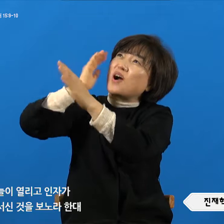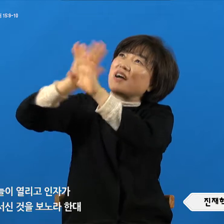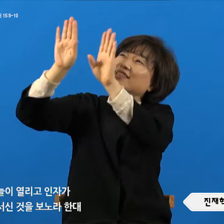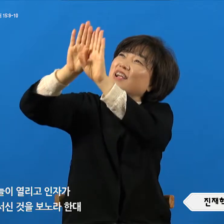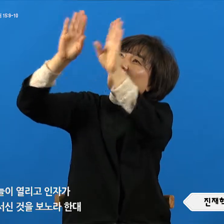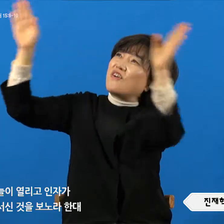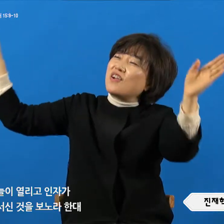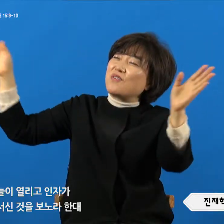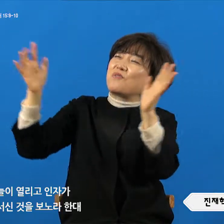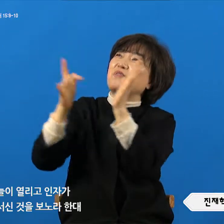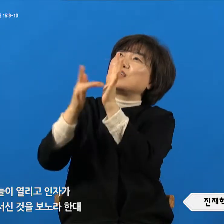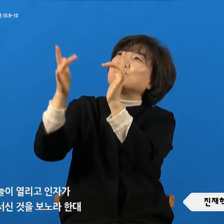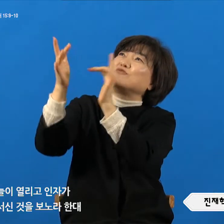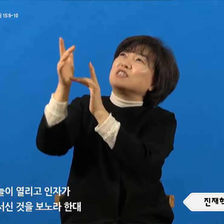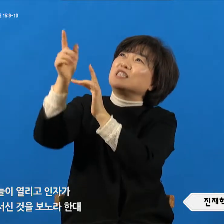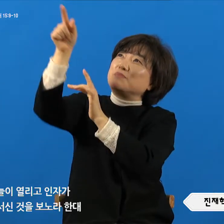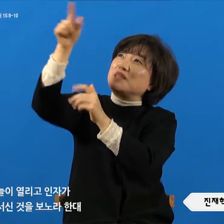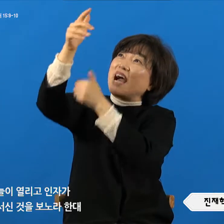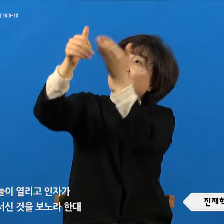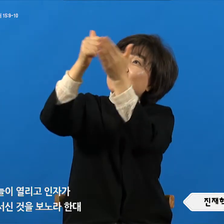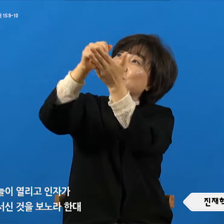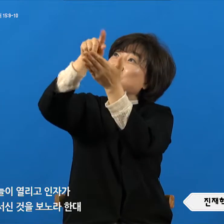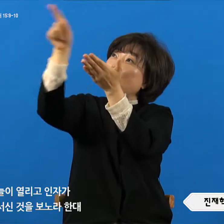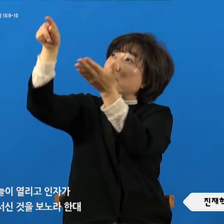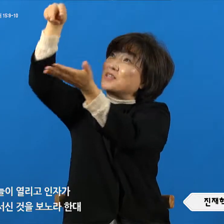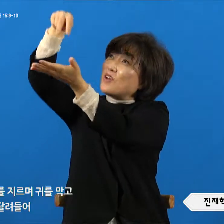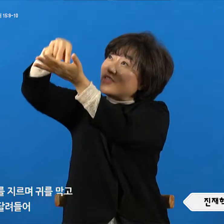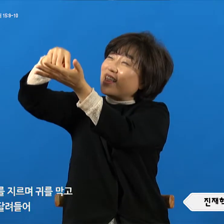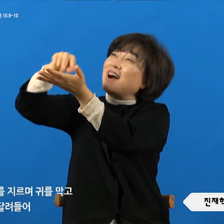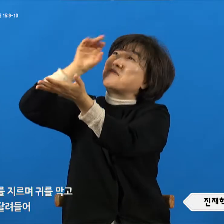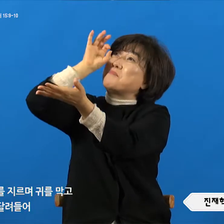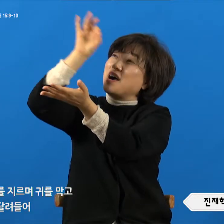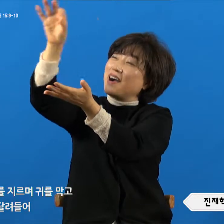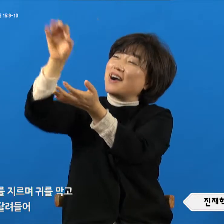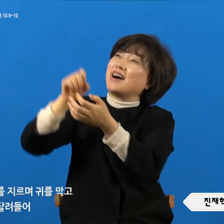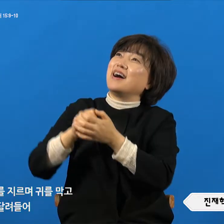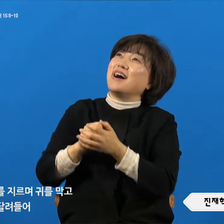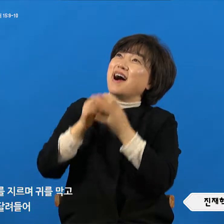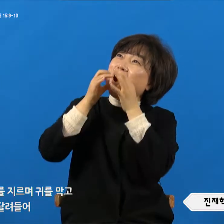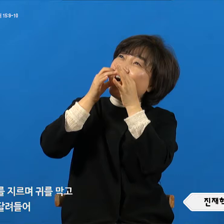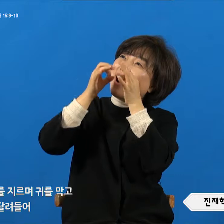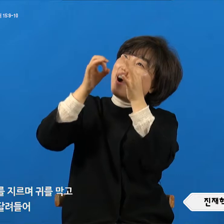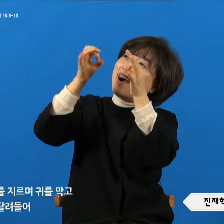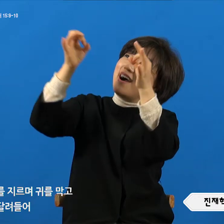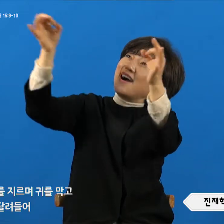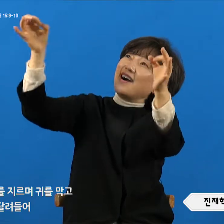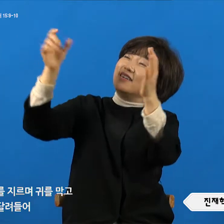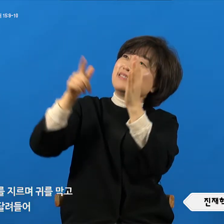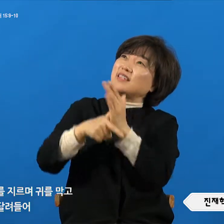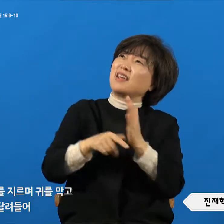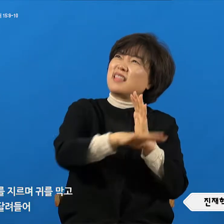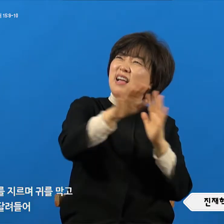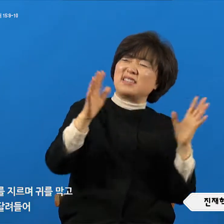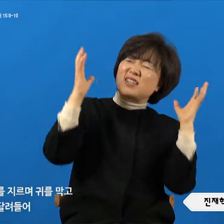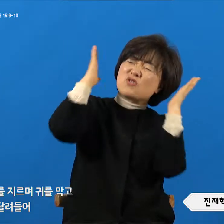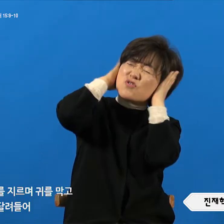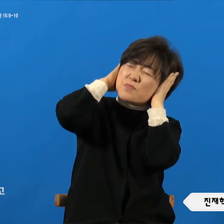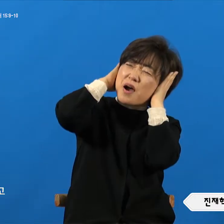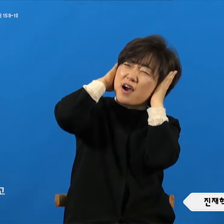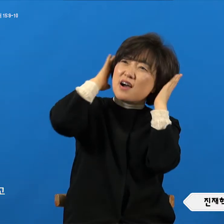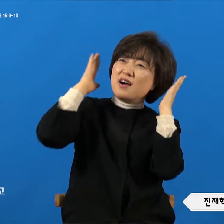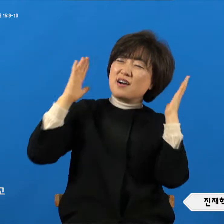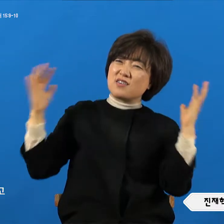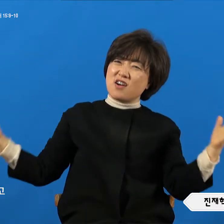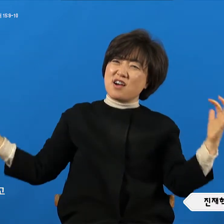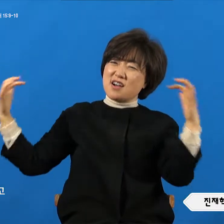열리고 인자가 하나님 우편에 서신 것을 보노라 한데, 그들이 큰 소리를 지르며 귀를 막고 일제히 그에게 달려들어